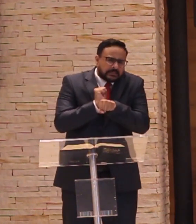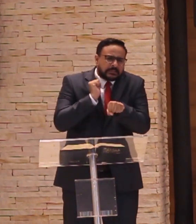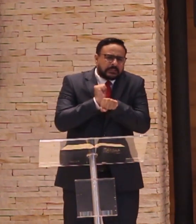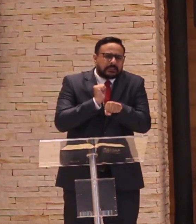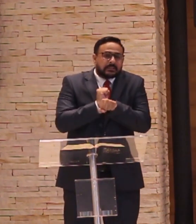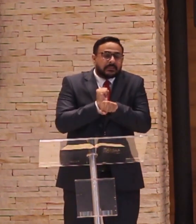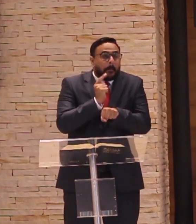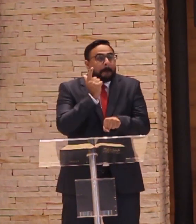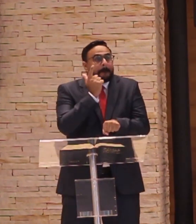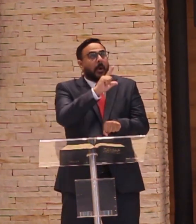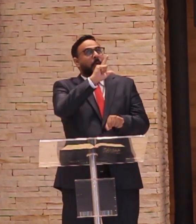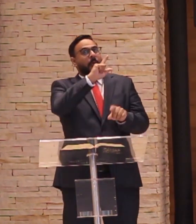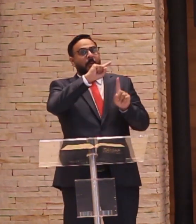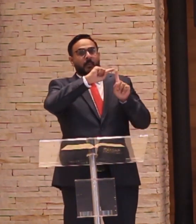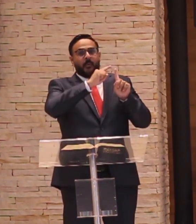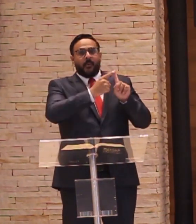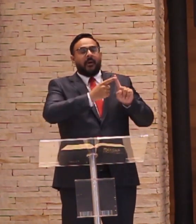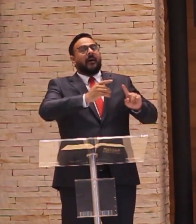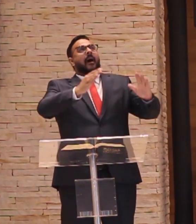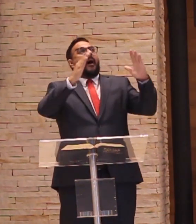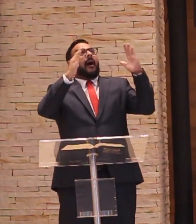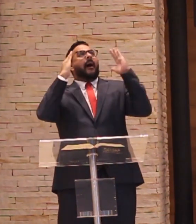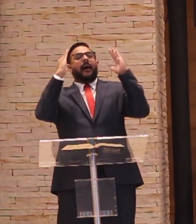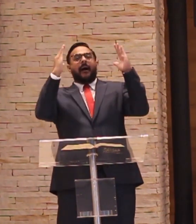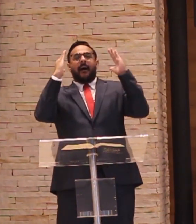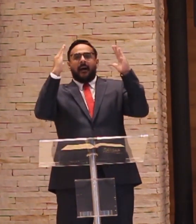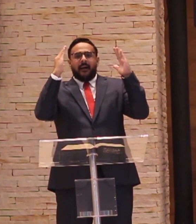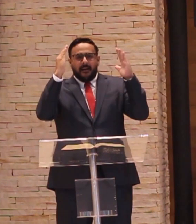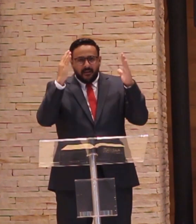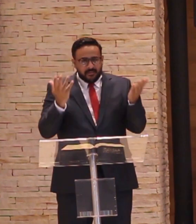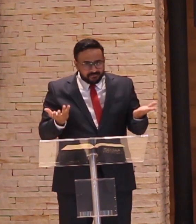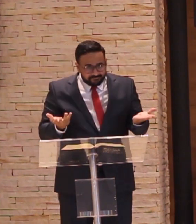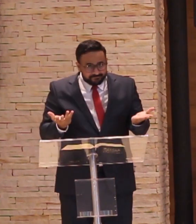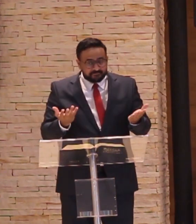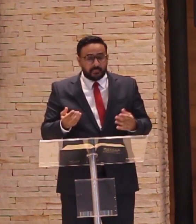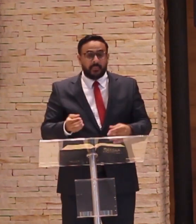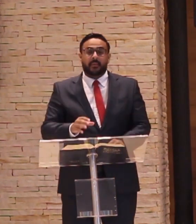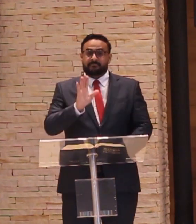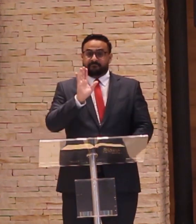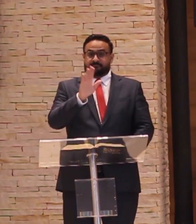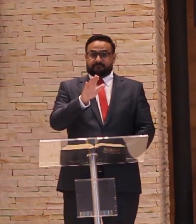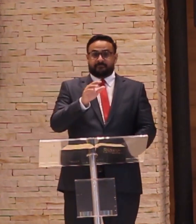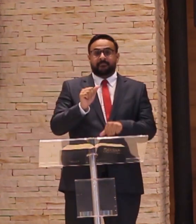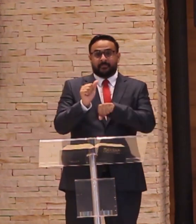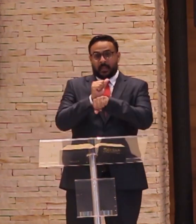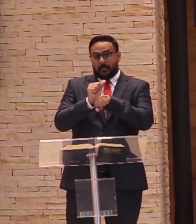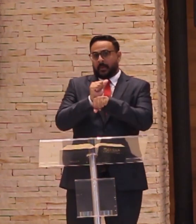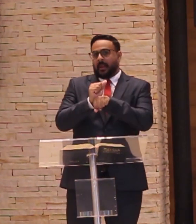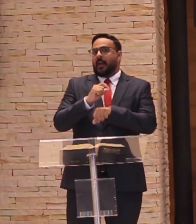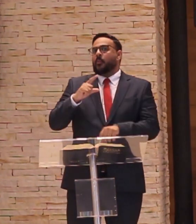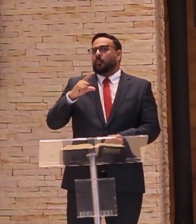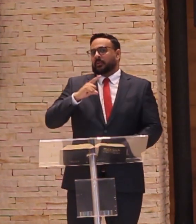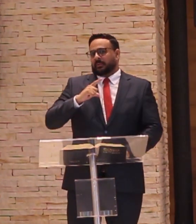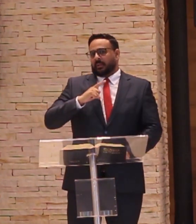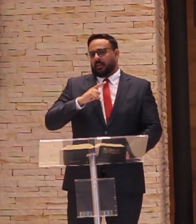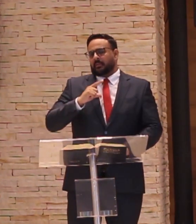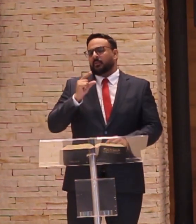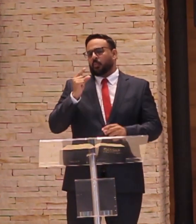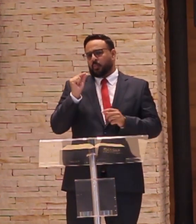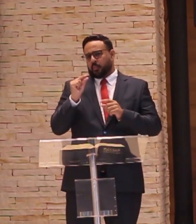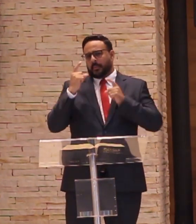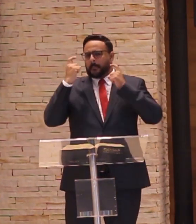filho. Ele orou por muitos anos, até que finalmente conseguiu um filho.